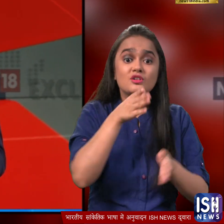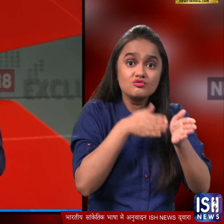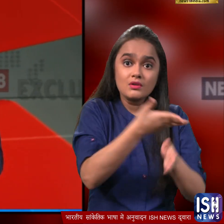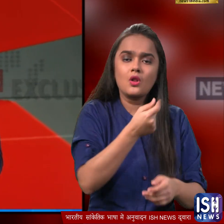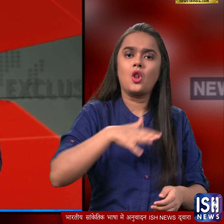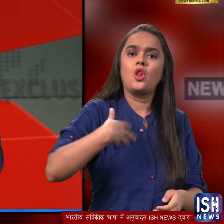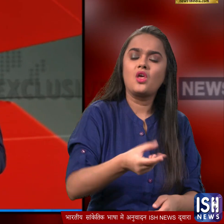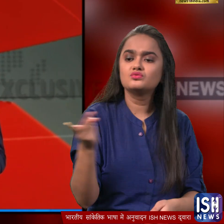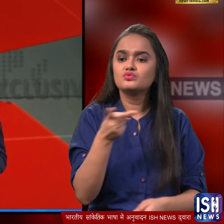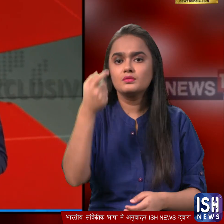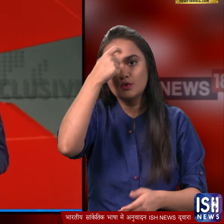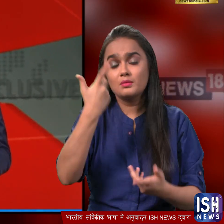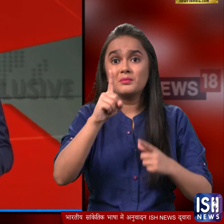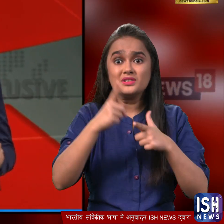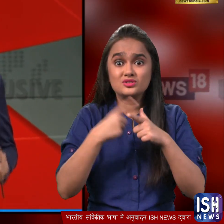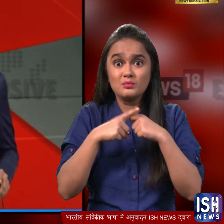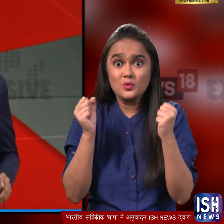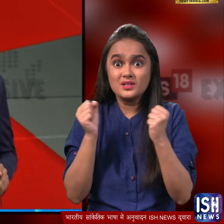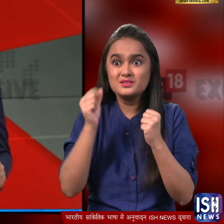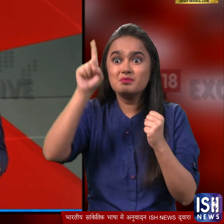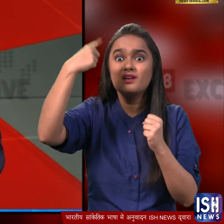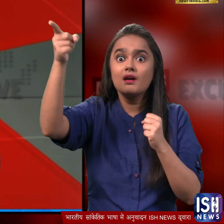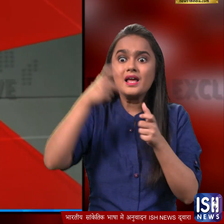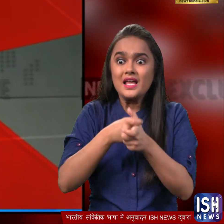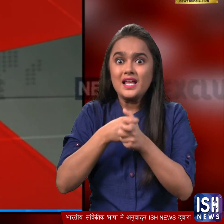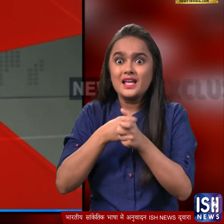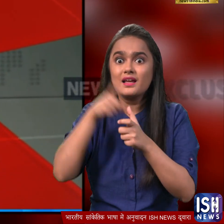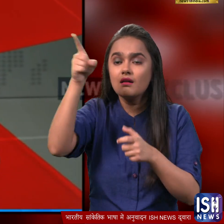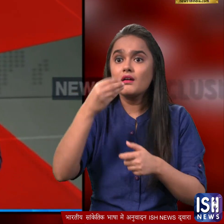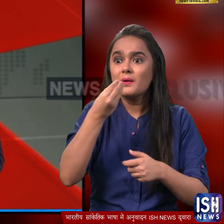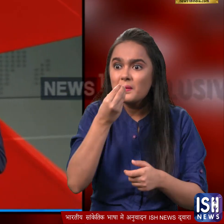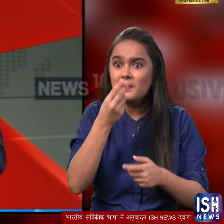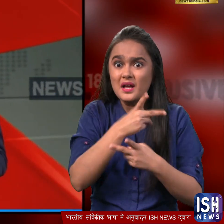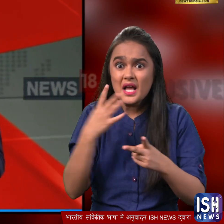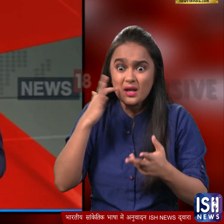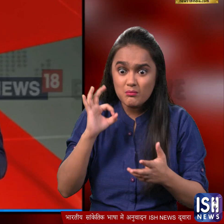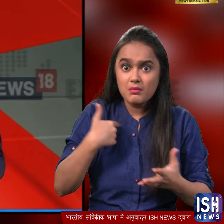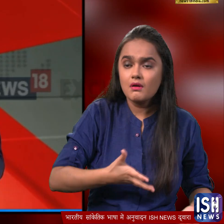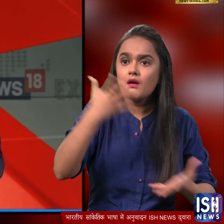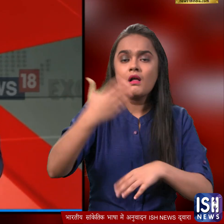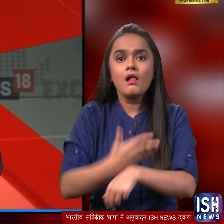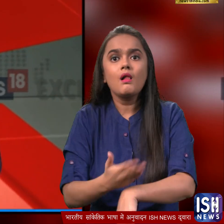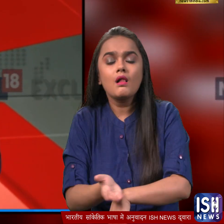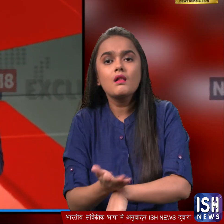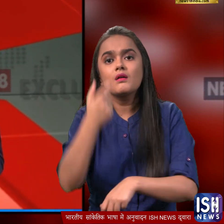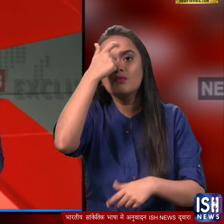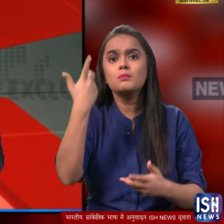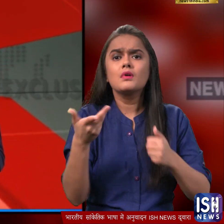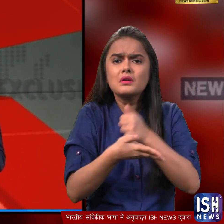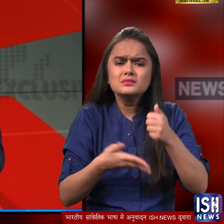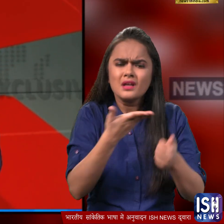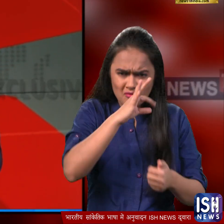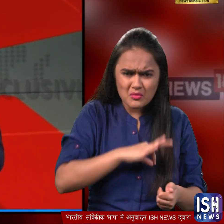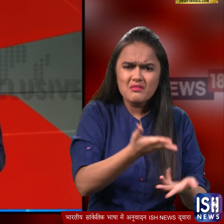परेशानी और रेलवे का आर्थिक नुकसान भर नहीं हुआ, बल्कि जम्मू कश्मीर में तैनात सेना के जवानों के लिए राशन और जरूरी सामान पहुंचाने में भी दिक्कत